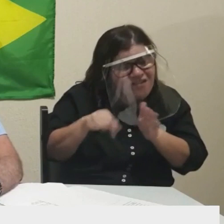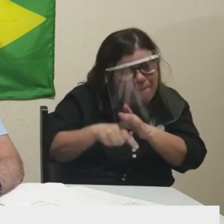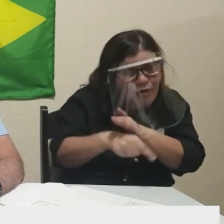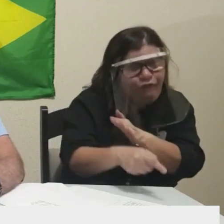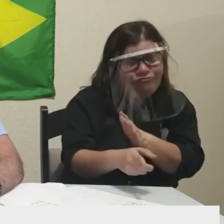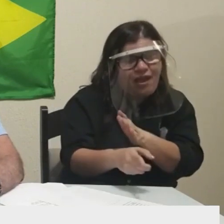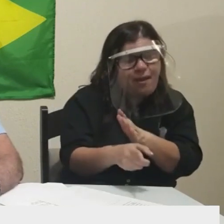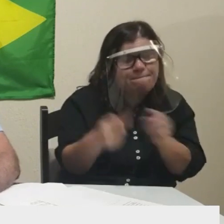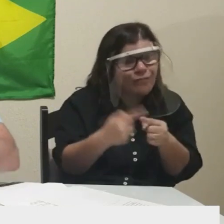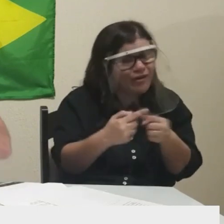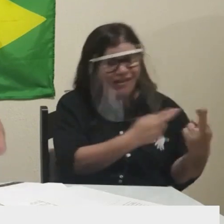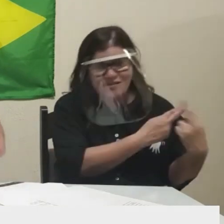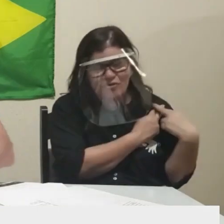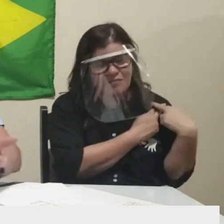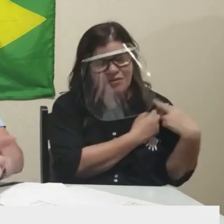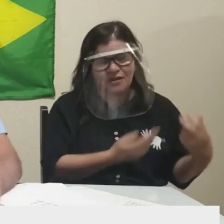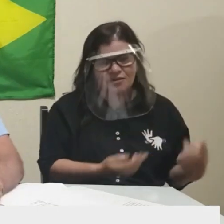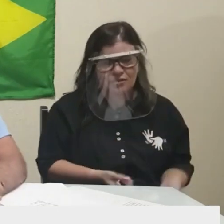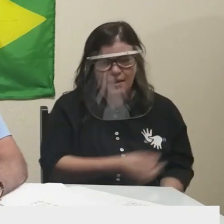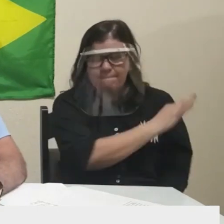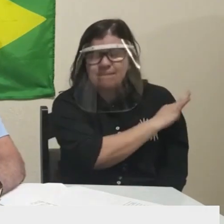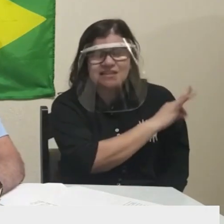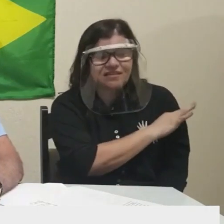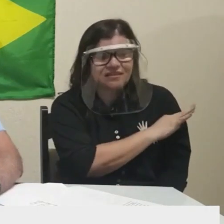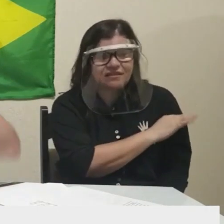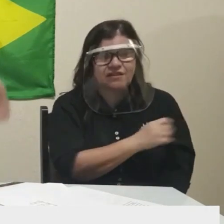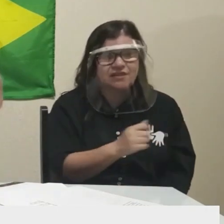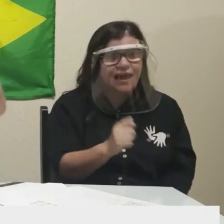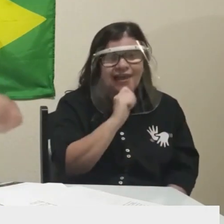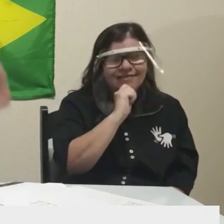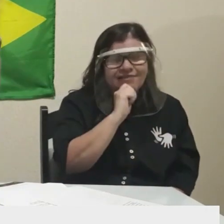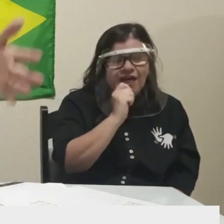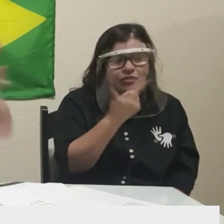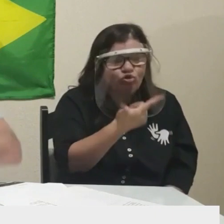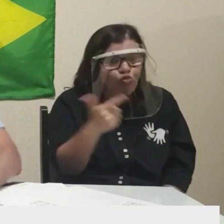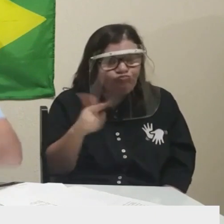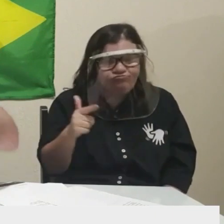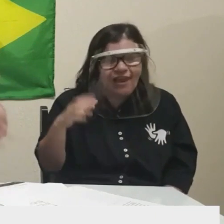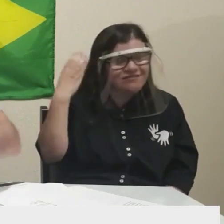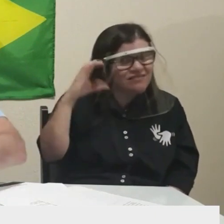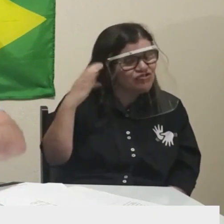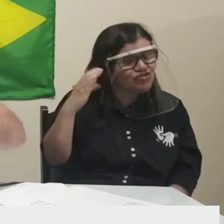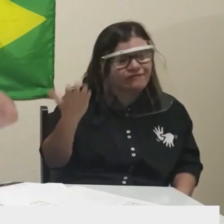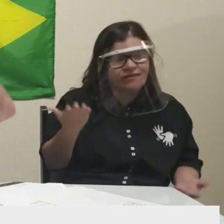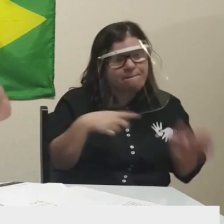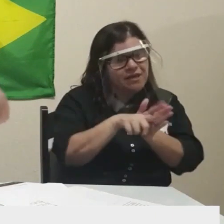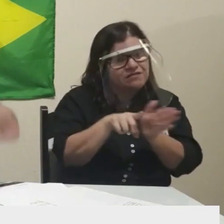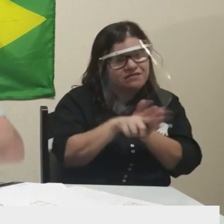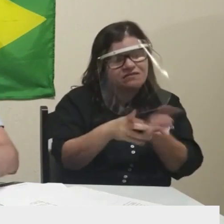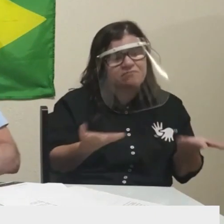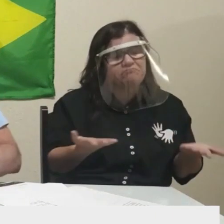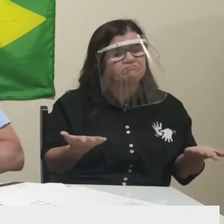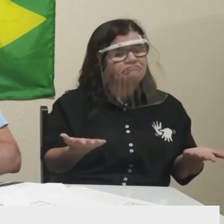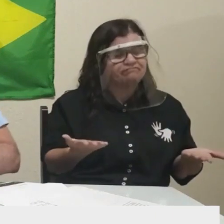ser irresponsáveis, uma vacina que ainda não tem comprovação científica, né? Tem comprovação nos seus países, nesses